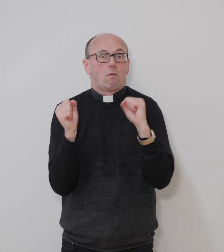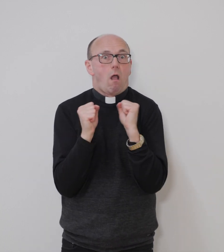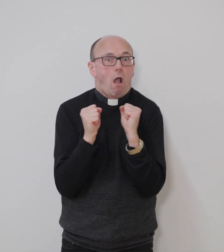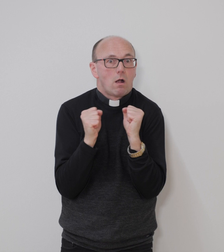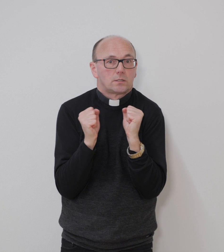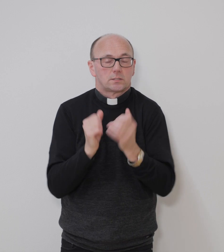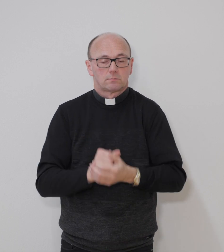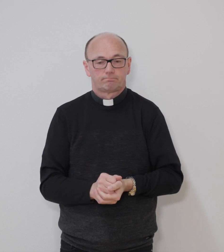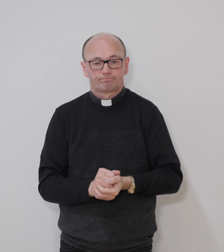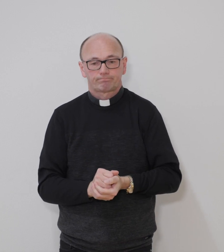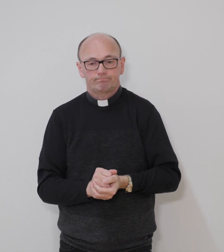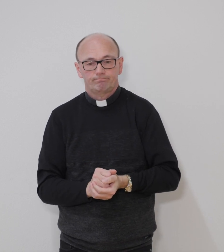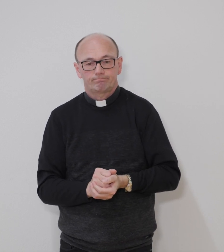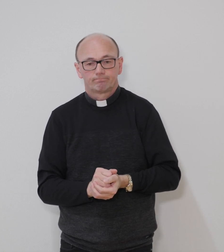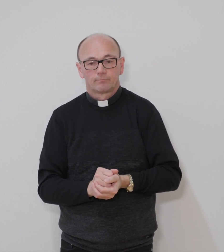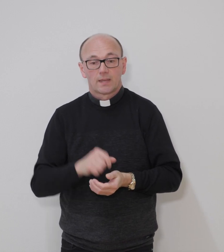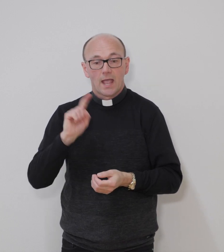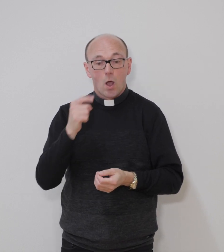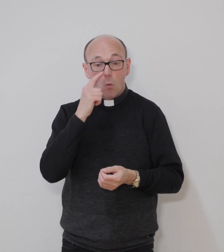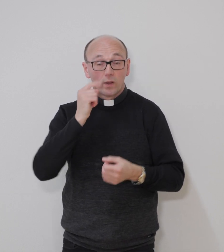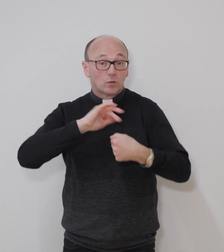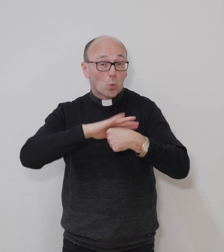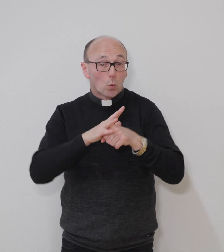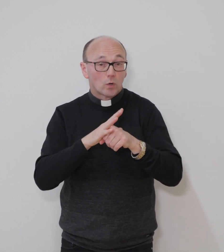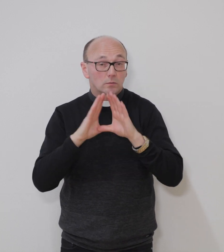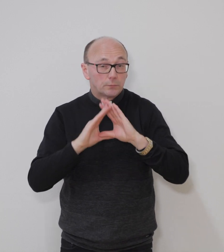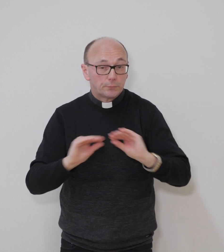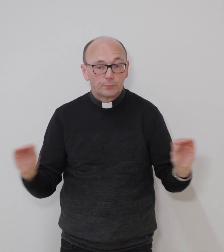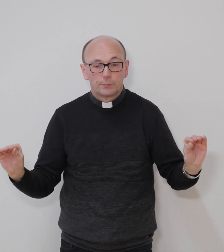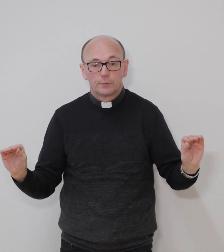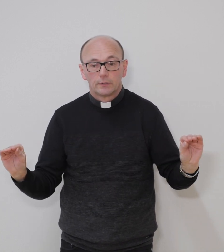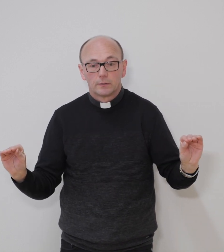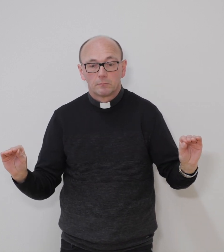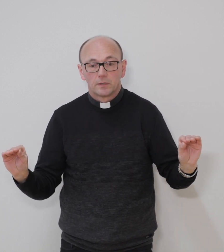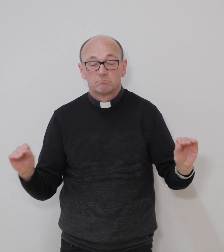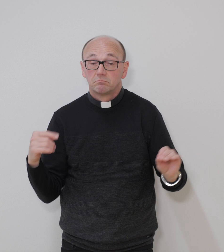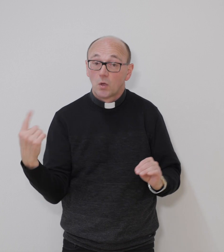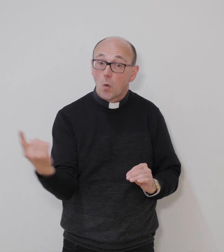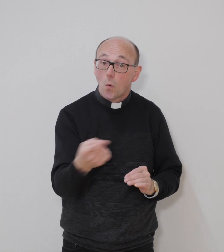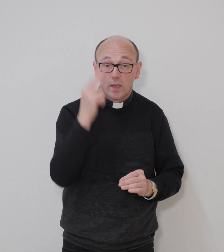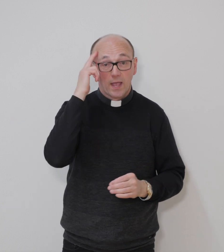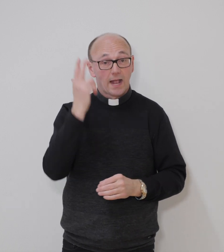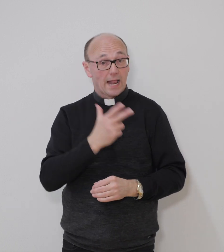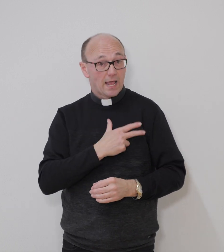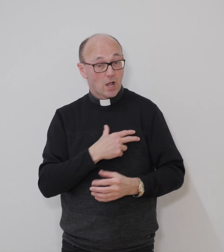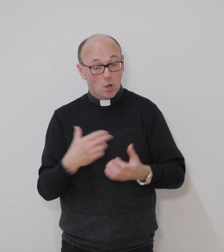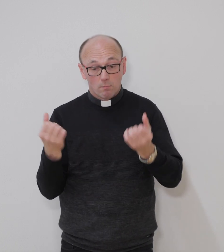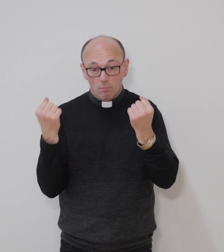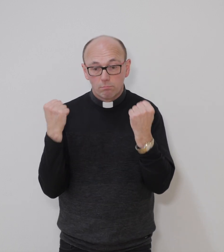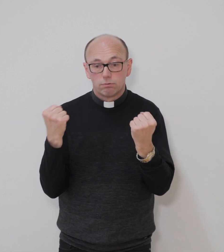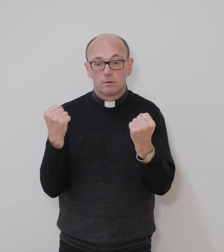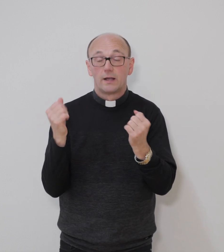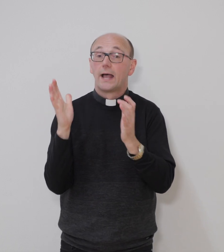hinaus endliche, sterbliche, von Schuld und Sünde bedrohte Menschen bleiben und uns sehnen nach dem wahren